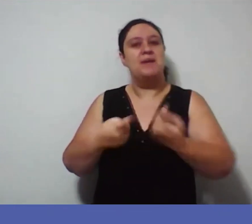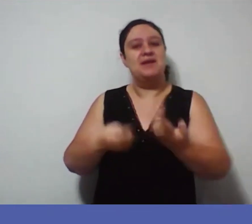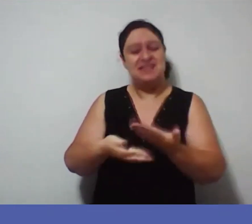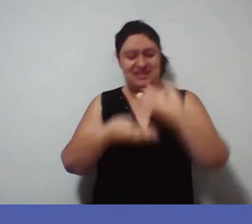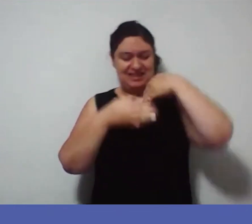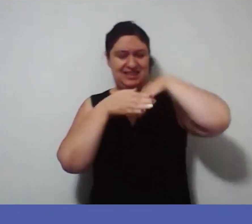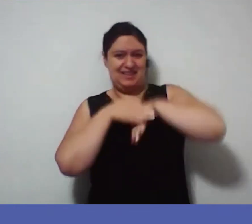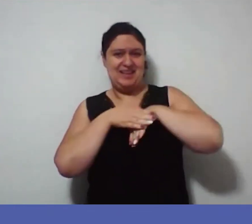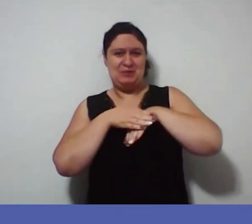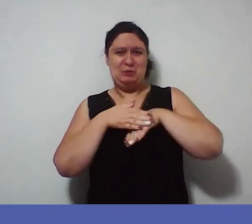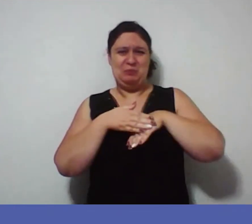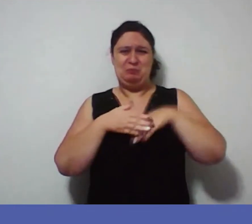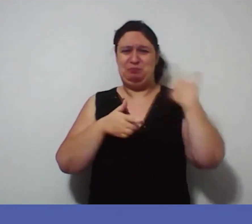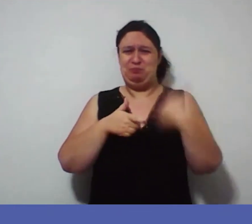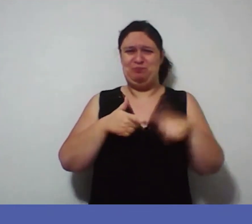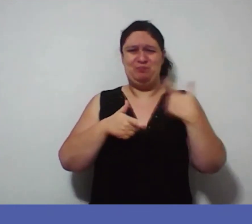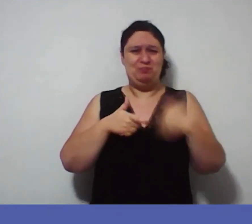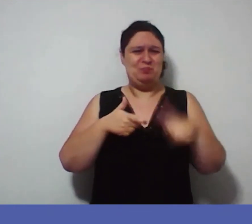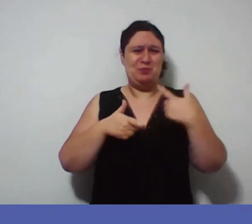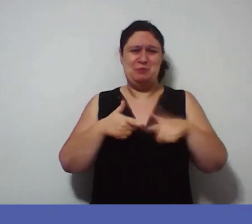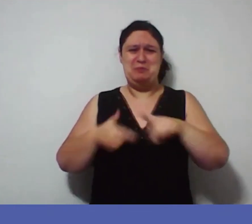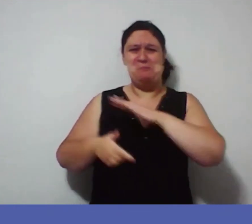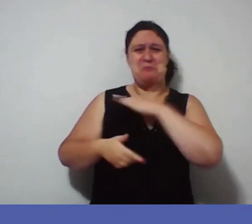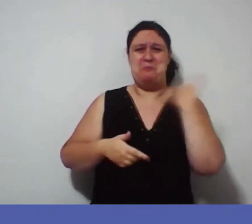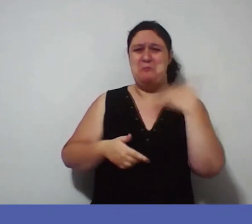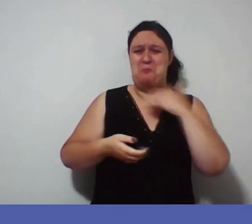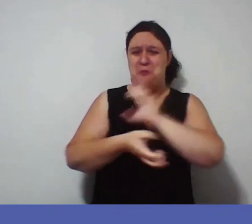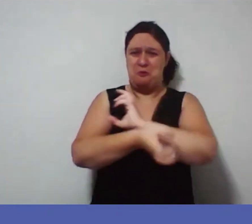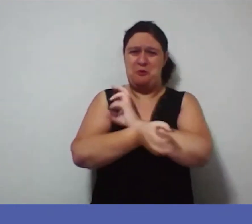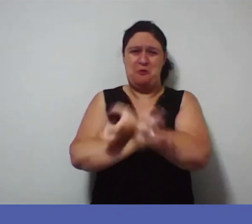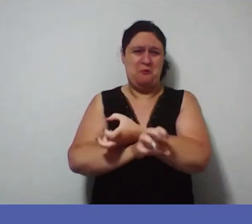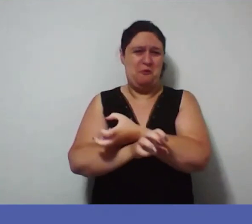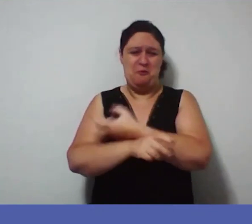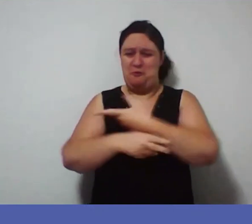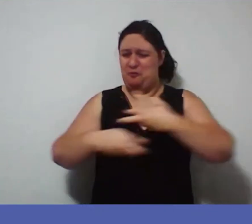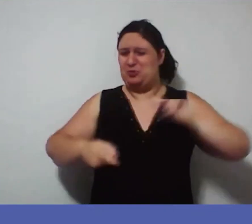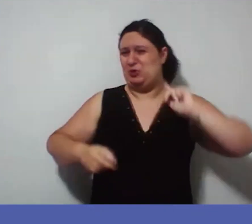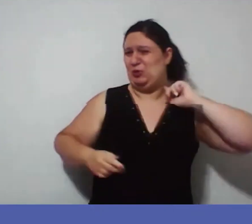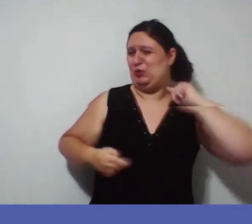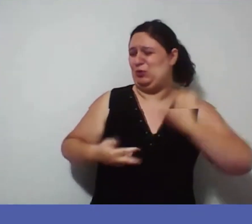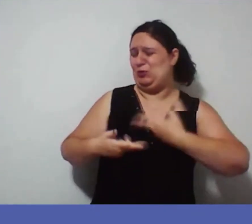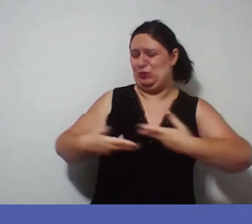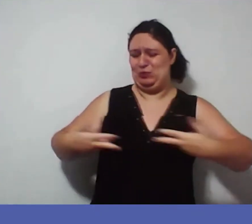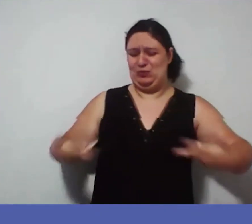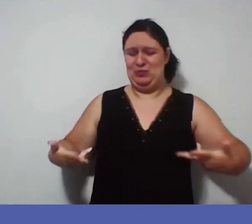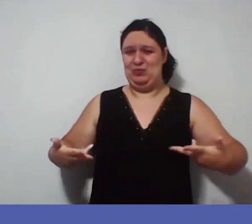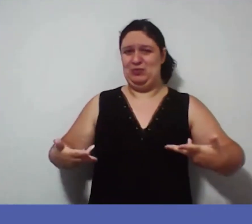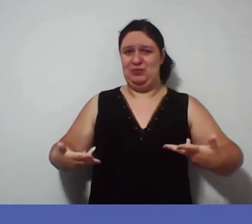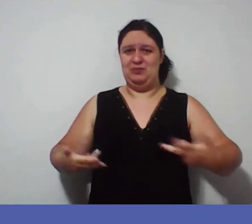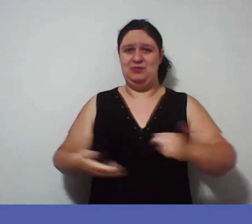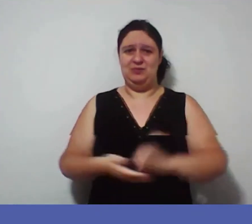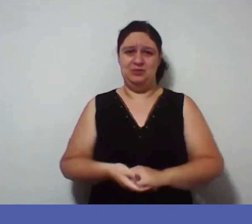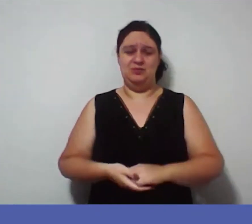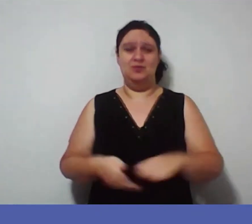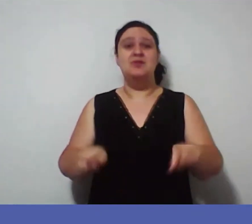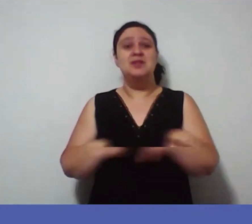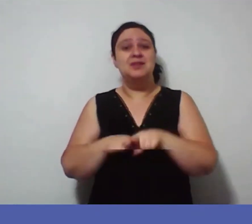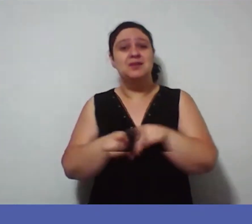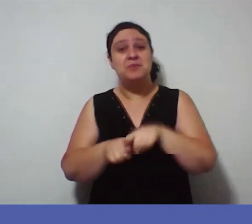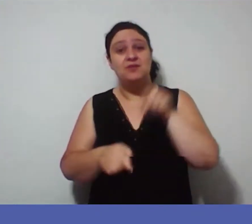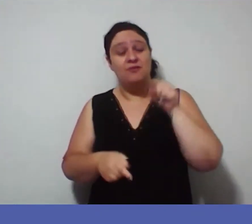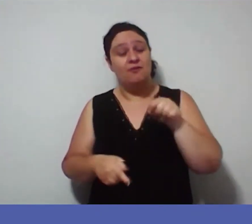cheios de ossos de mortos e de toda imundícia. Assim também vós exteriormente